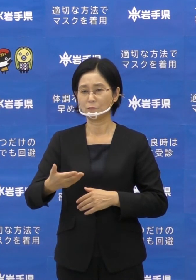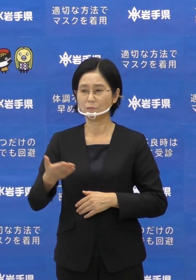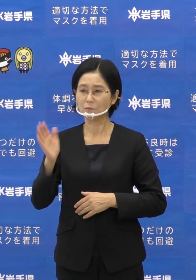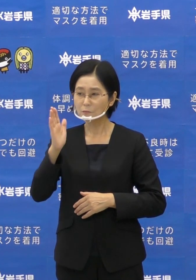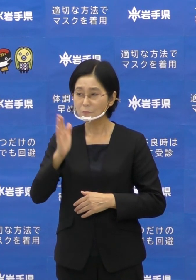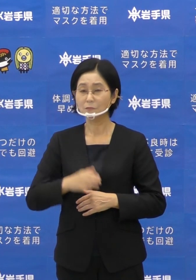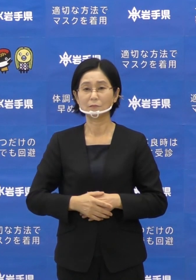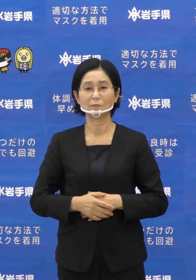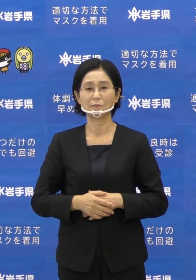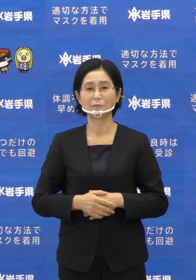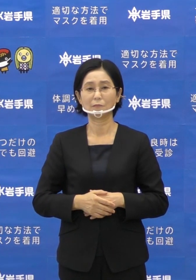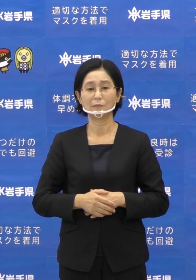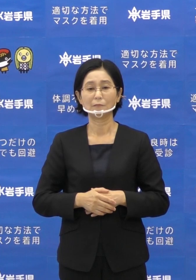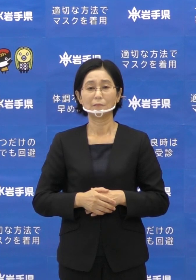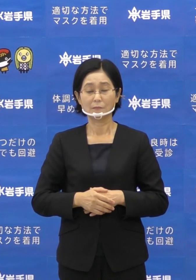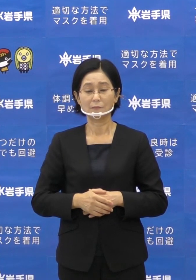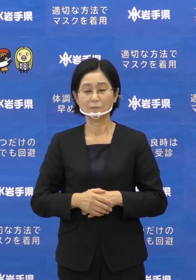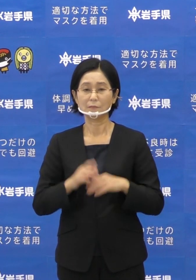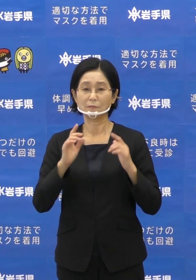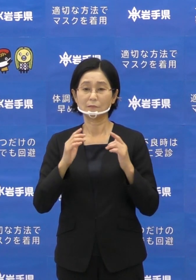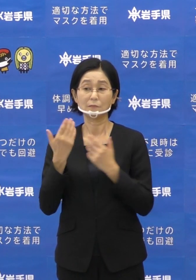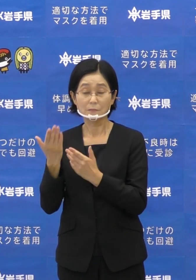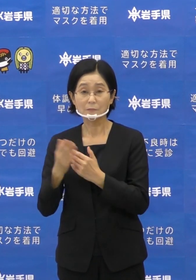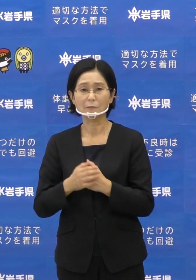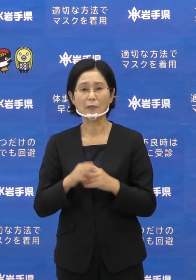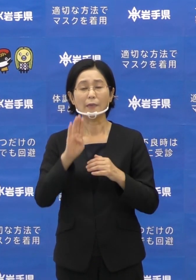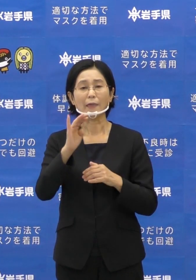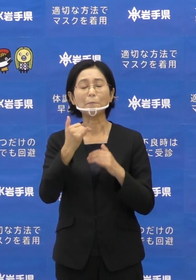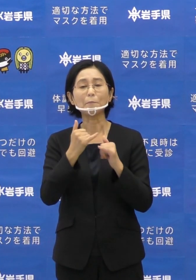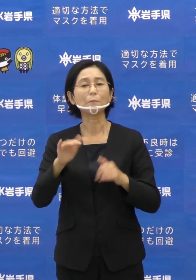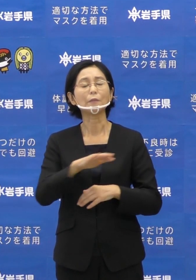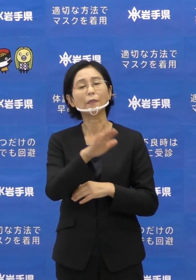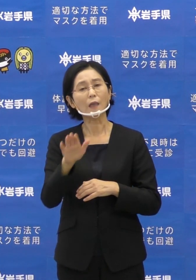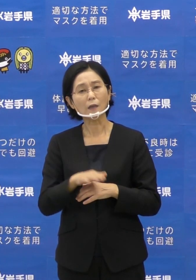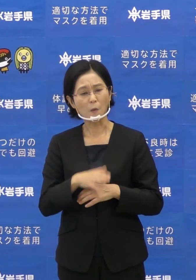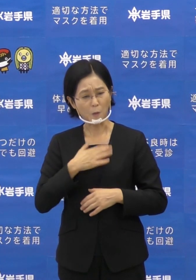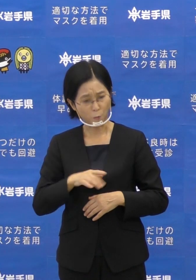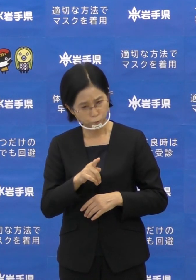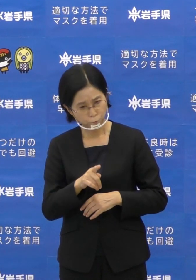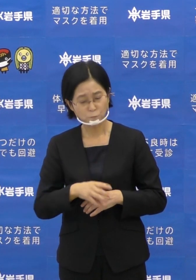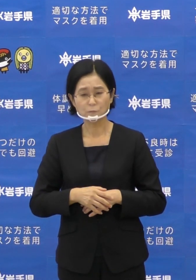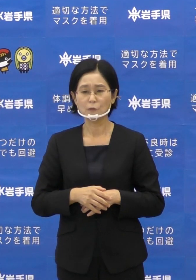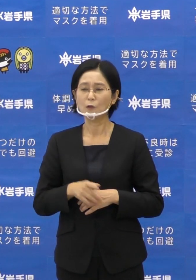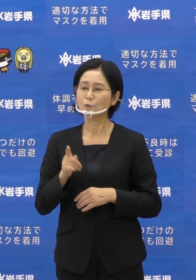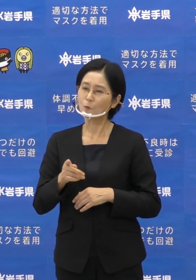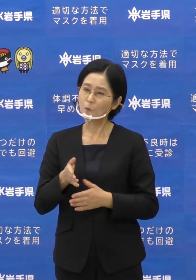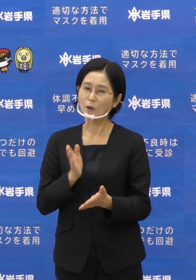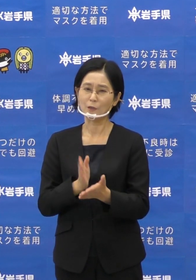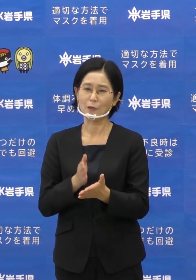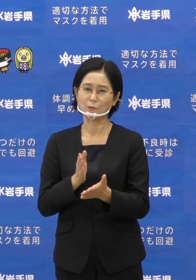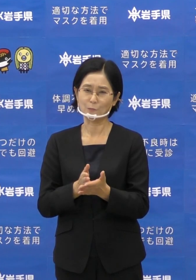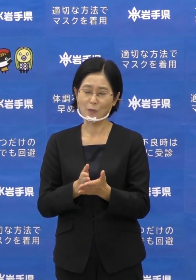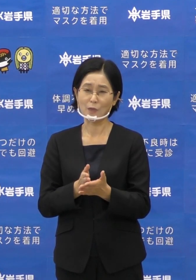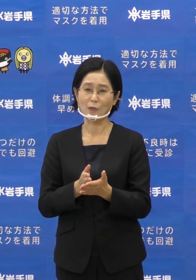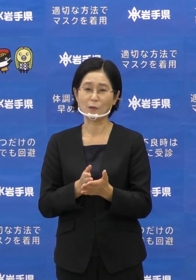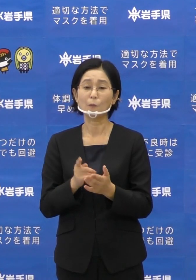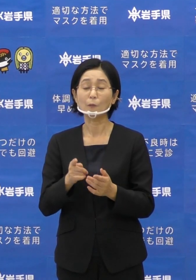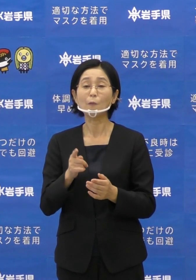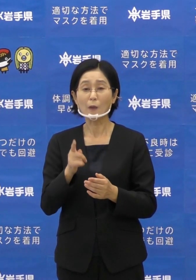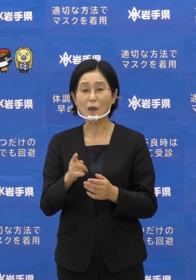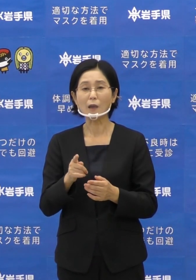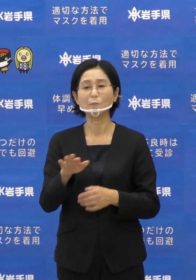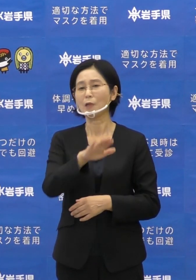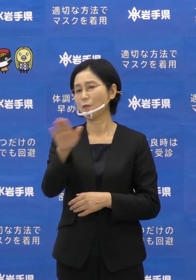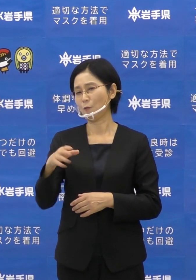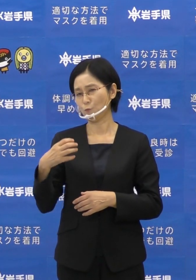パッとその県民の人が中継等を見て分かるのかなっていうのが、 そこは説明の仕方はそれぞれのマスコミの責